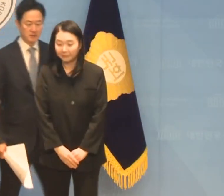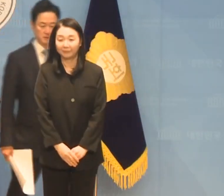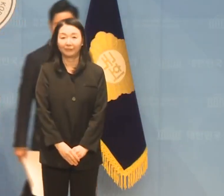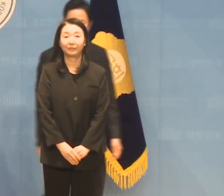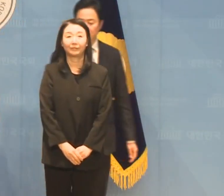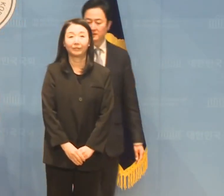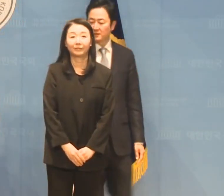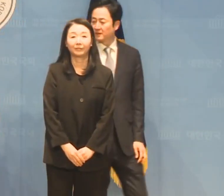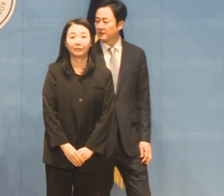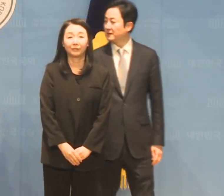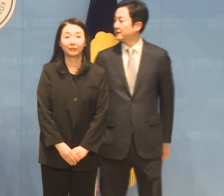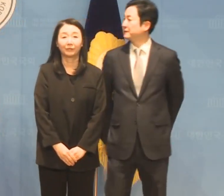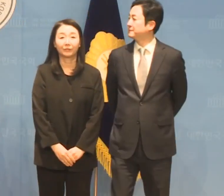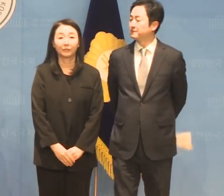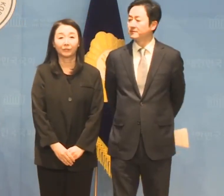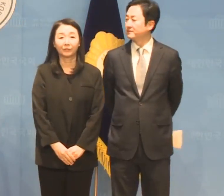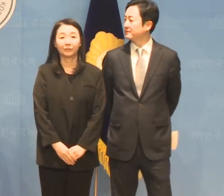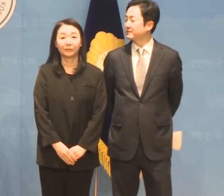계세요?